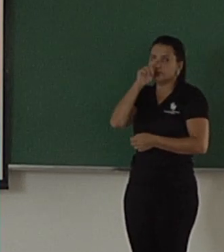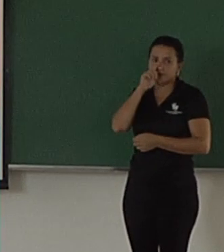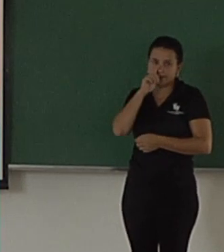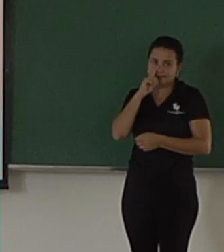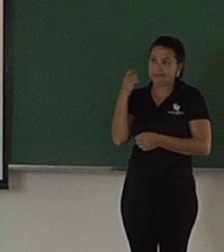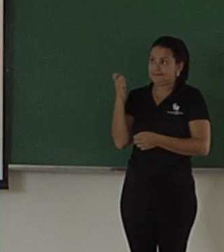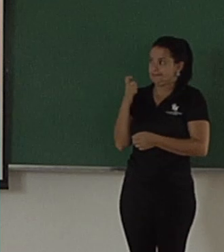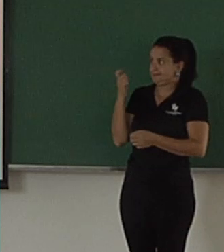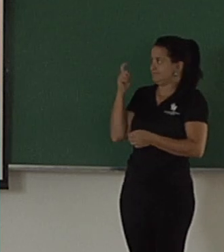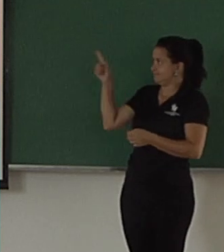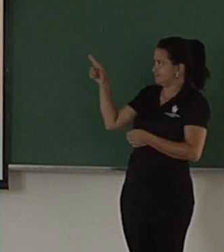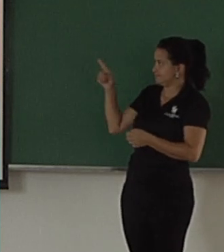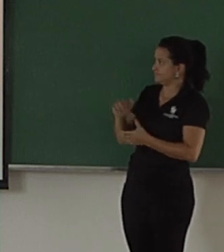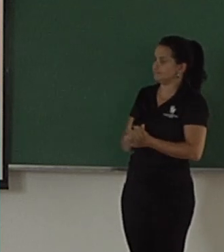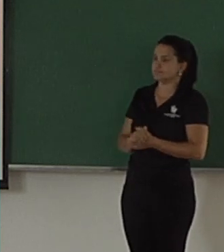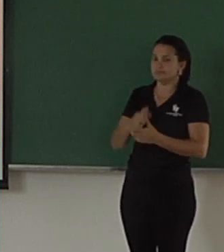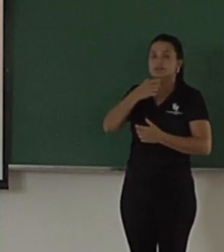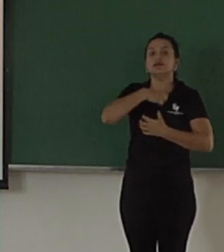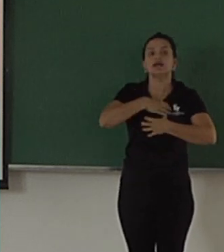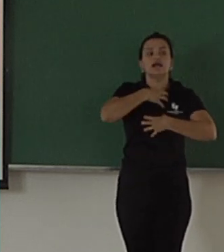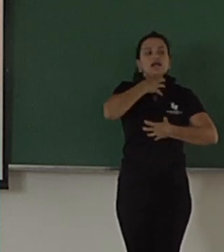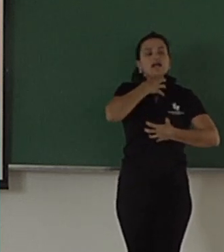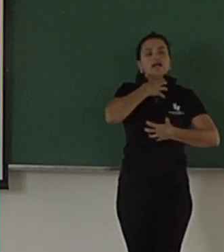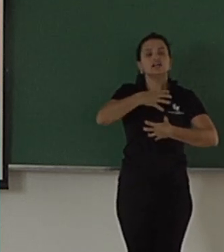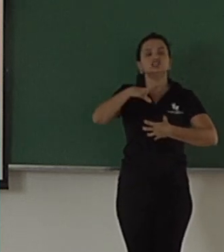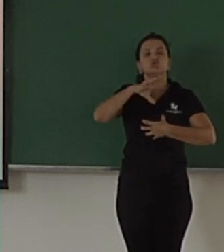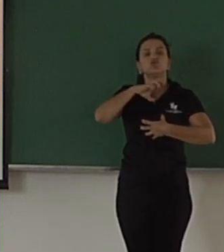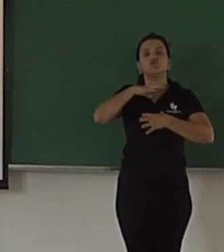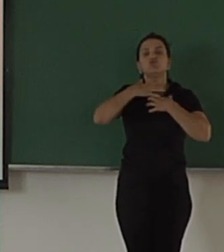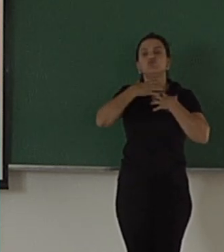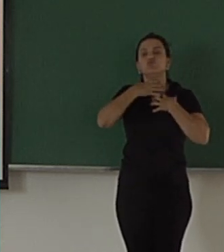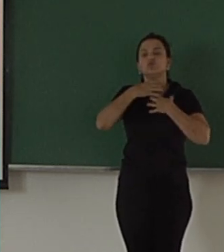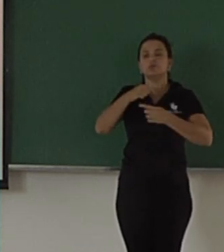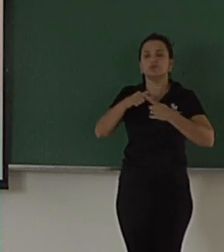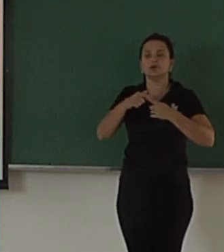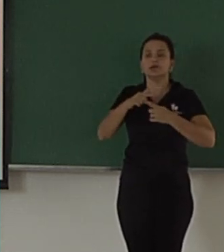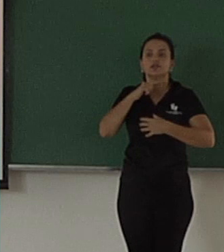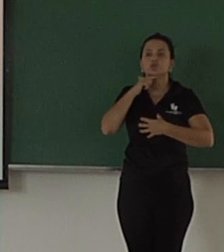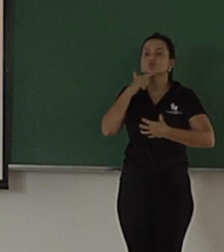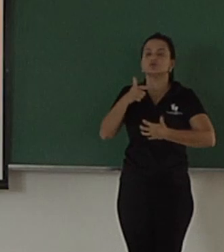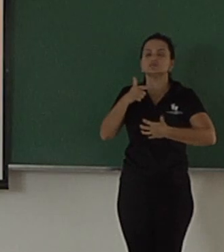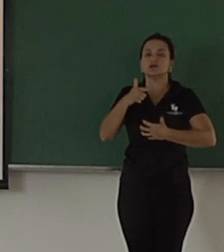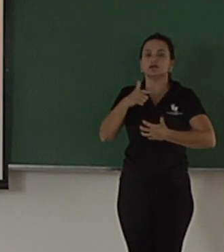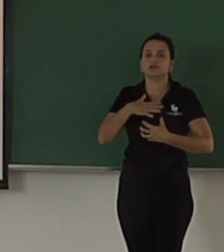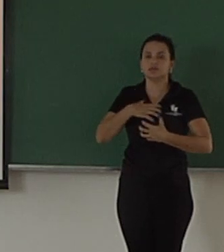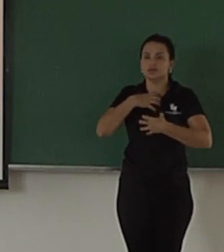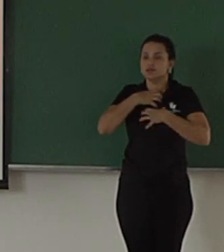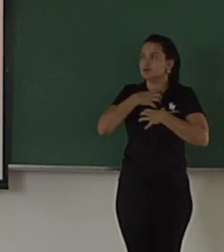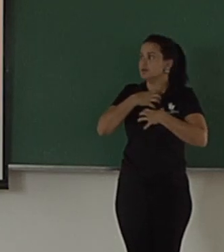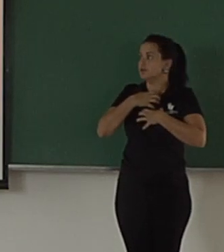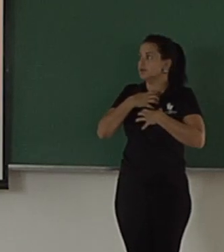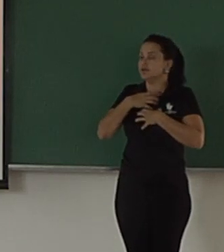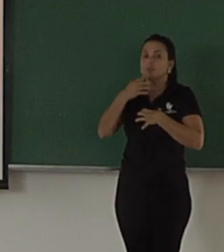uma queimadura de região mentoriana e cervical, que o paciente fica debilitado, por exemplo, ele não consegue, ele tem cianorreia, por